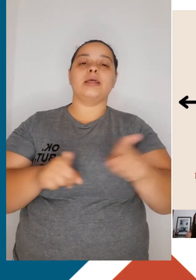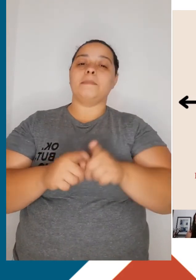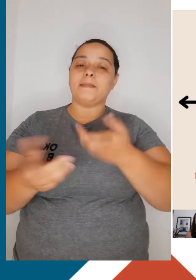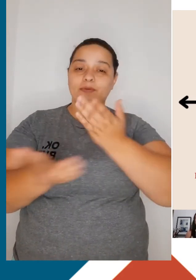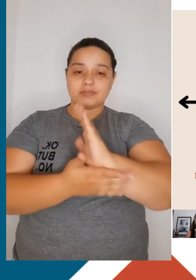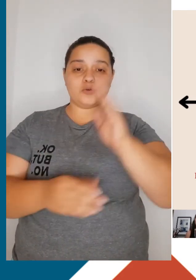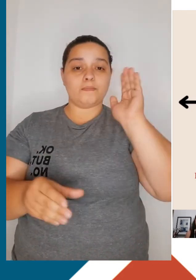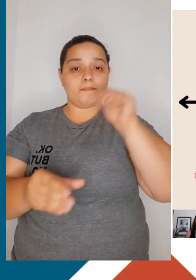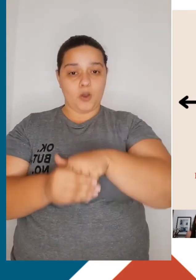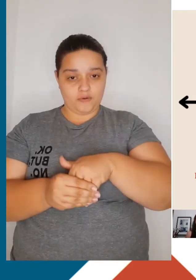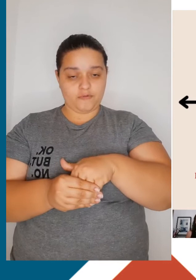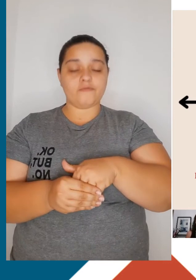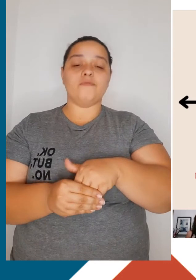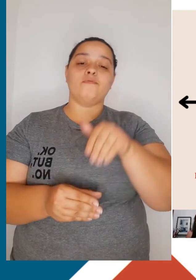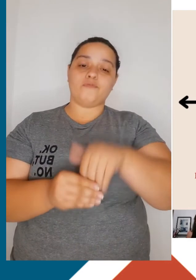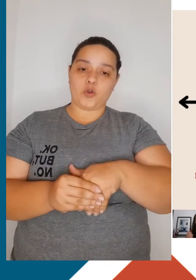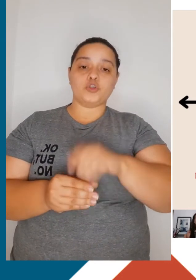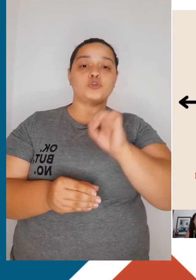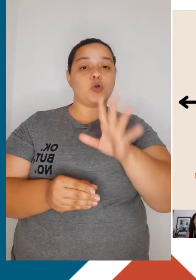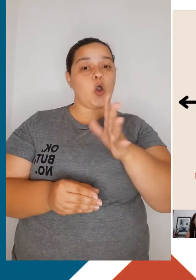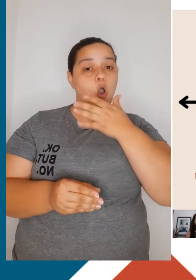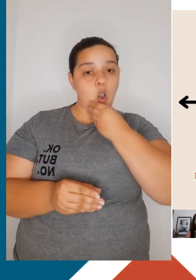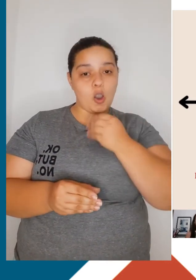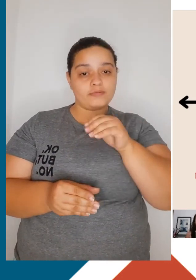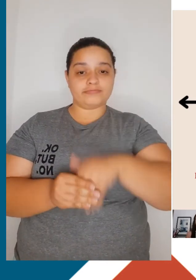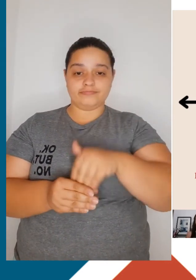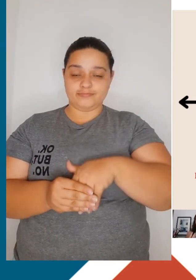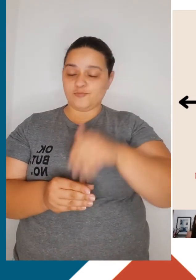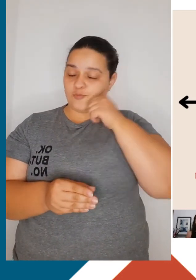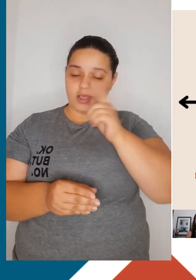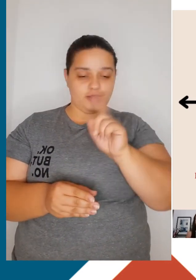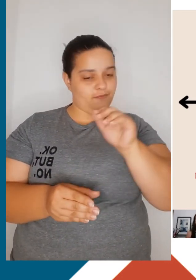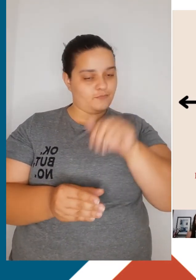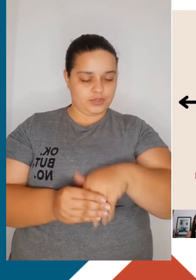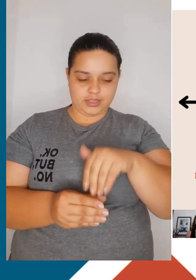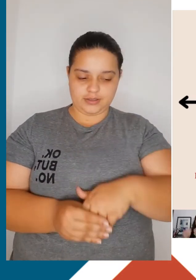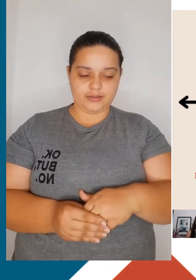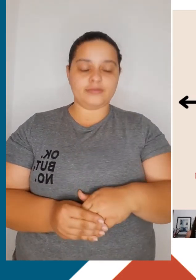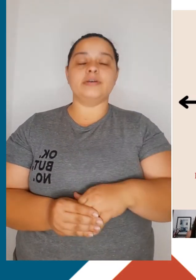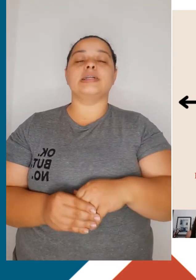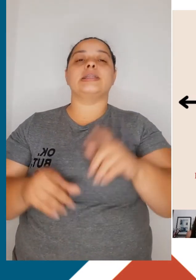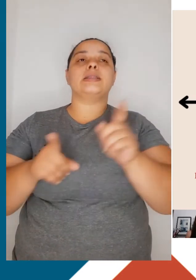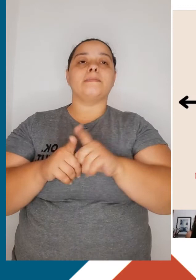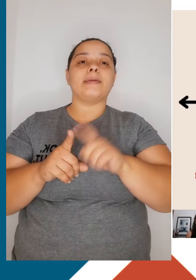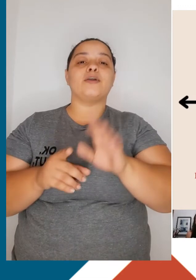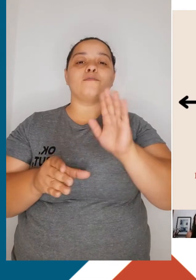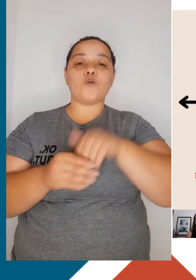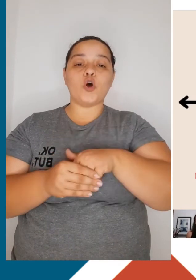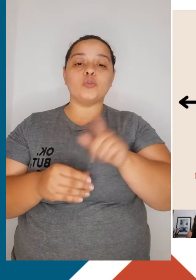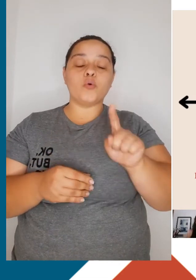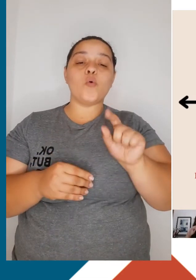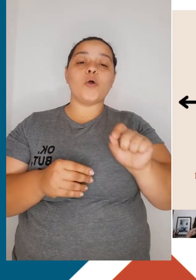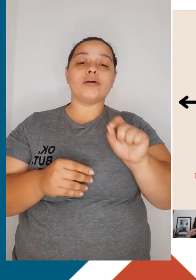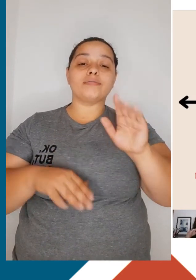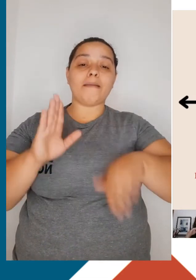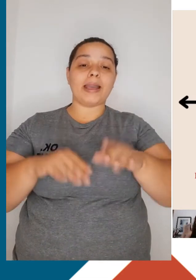do voto, mas um voto com limite, porque é um voto masculino e censitário, ou seja, além das mulheres não votarem, também é um voto por renda,